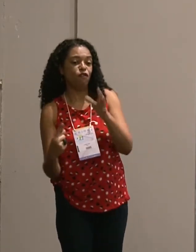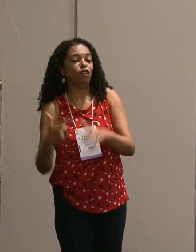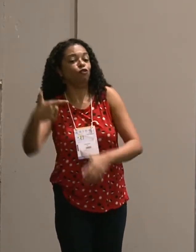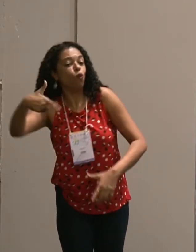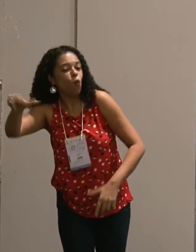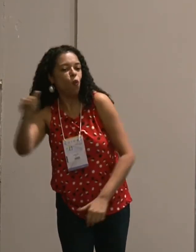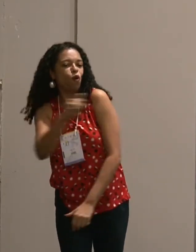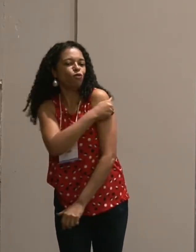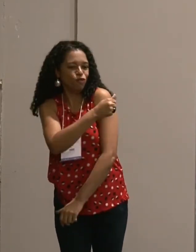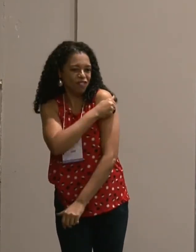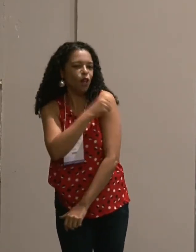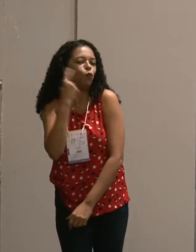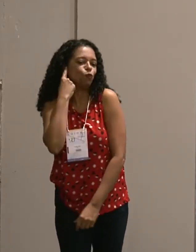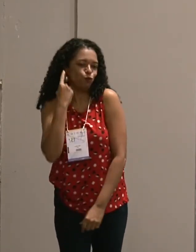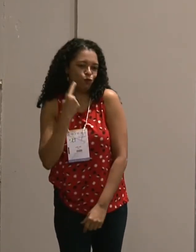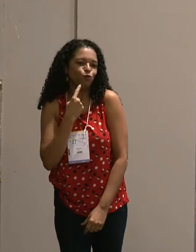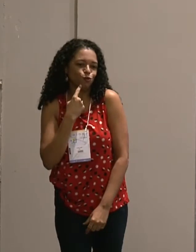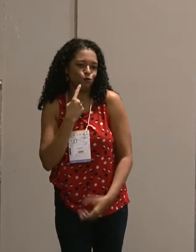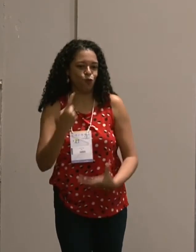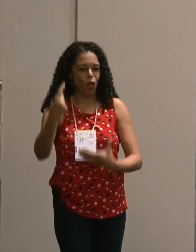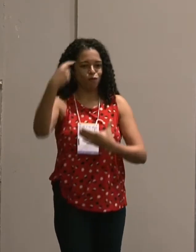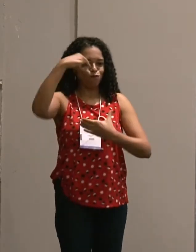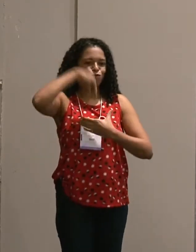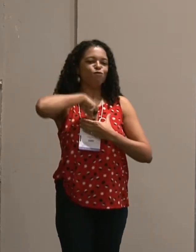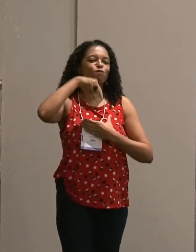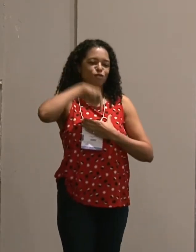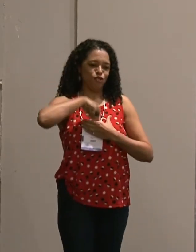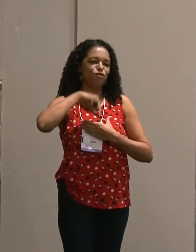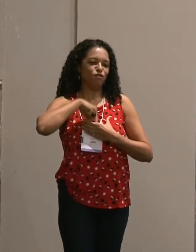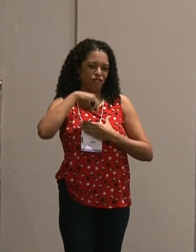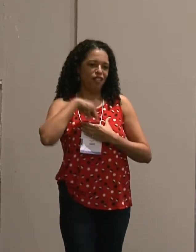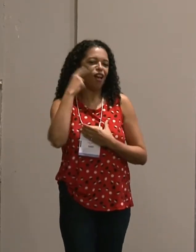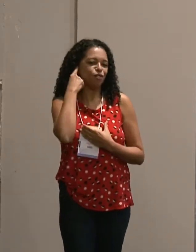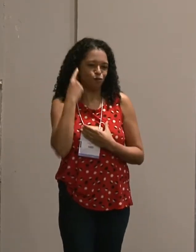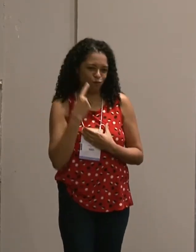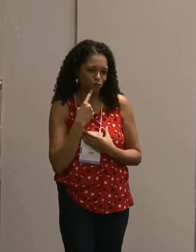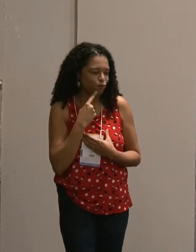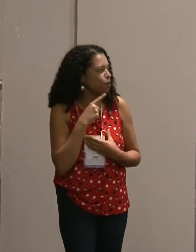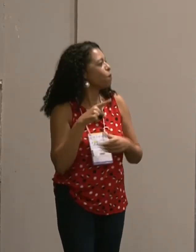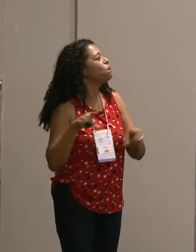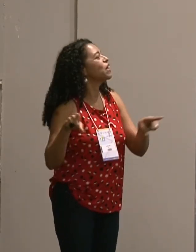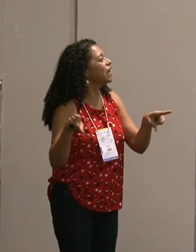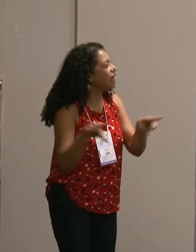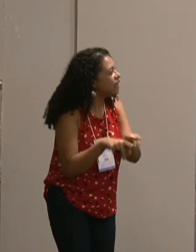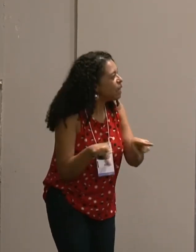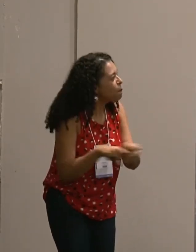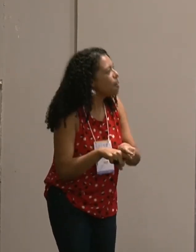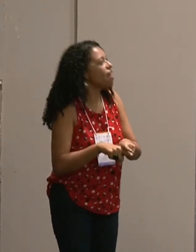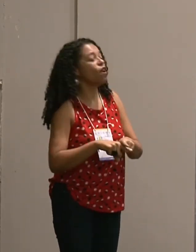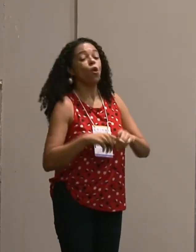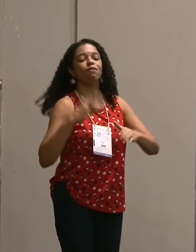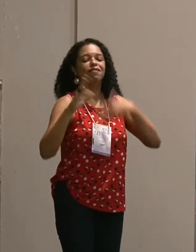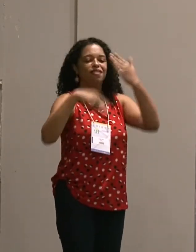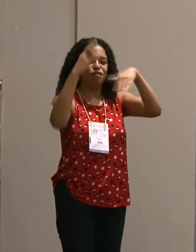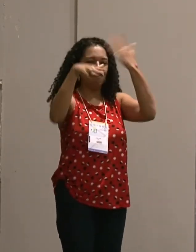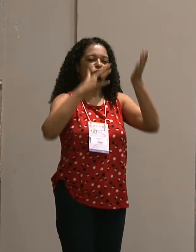também o professor surdo atuando influenciando outros como alunos na sua subjetividade na sua